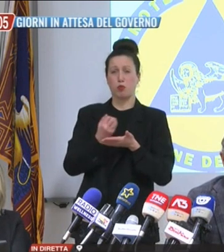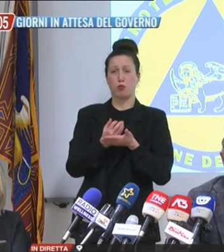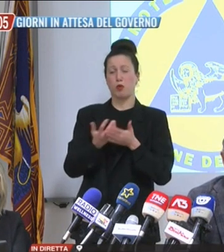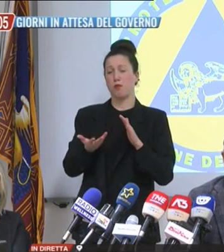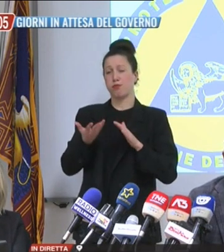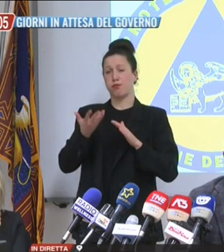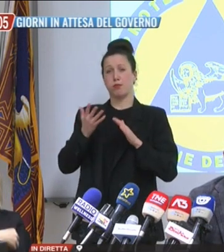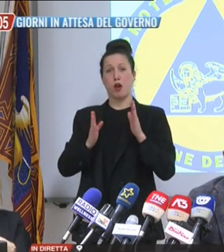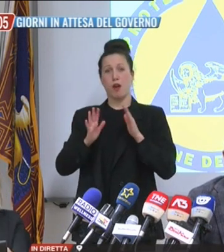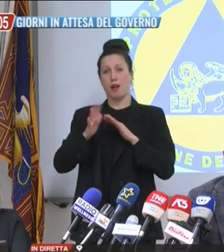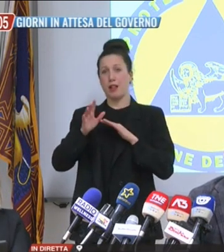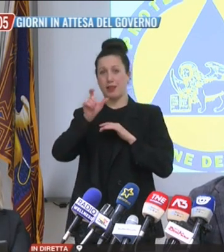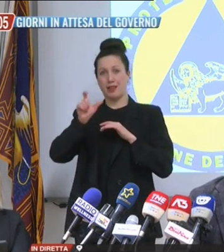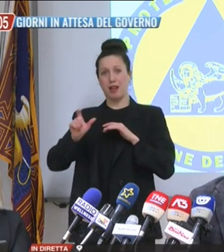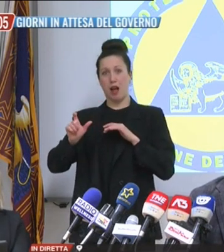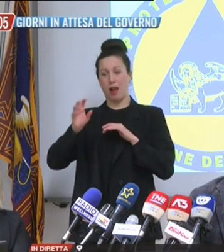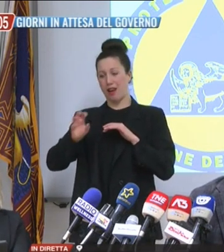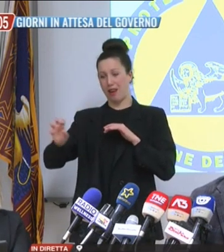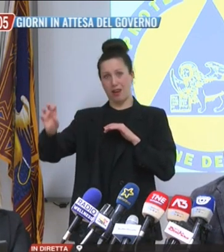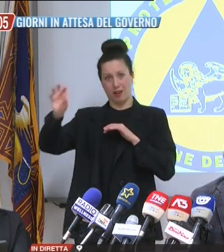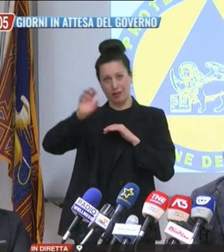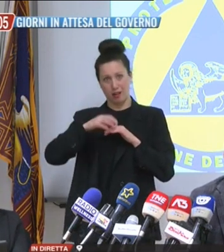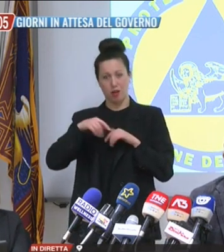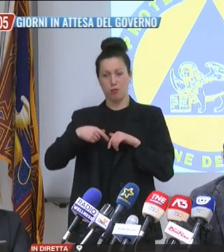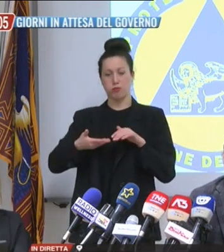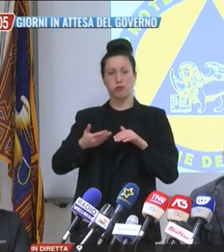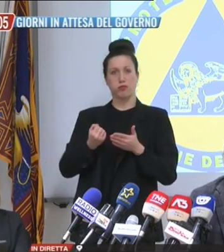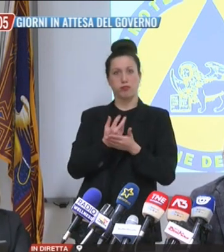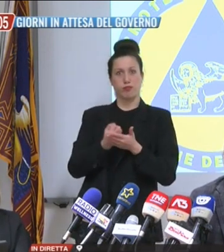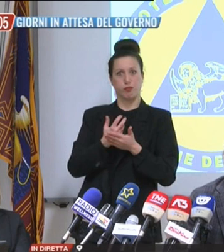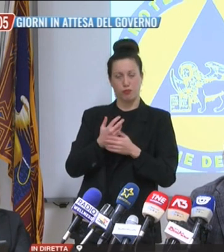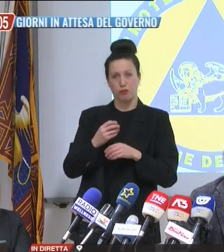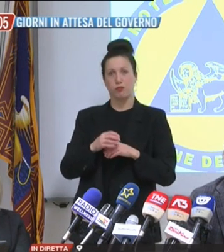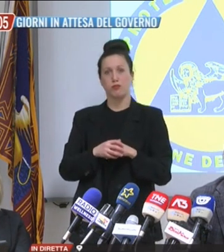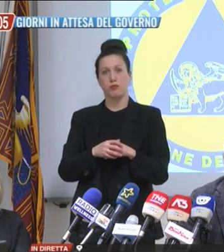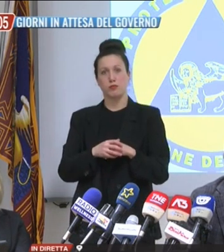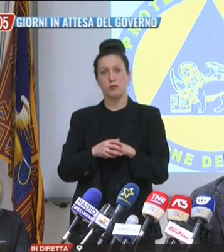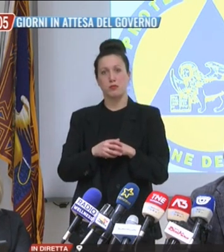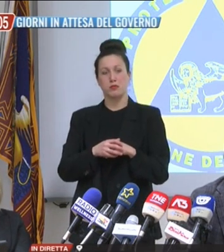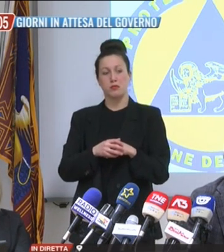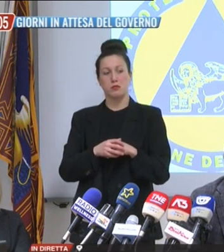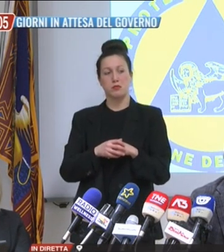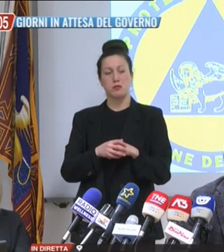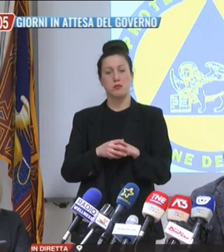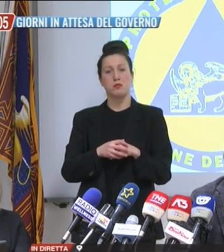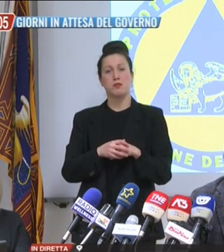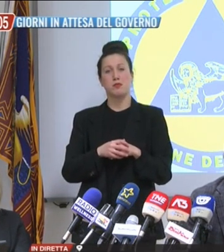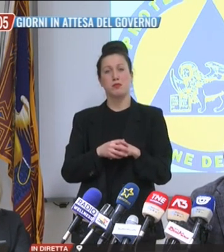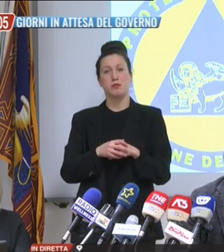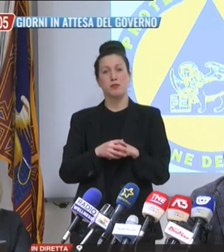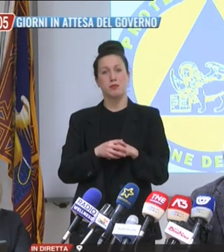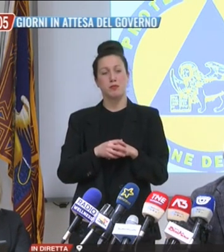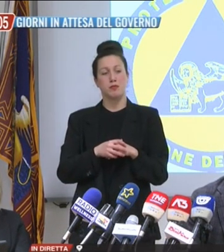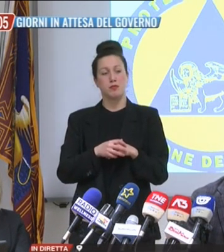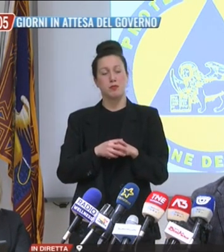del Consiglio incaricato, che è un'istanza non partita in contrapposizione politica rispetto